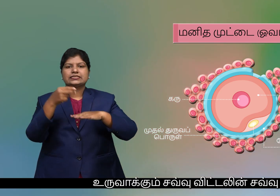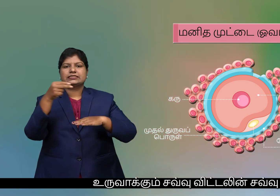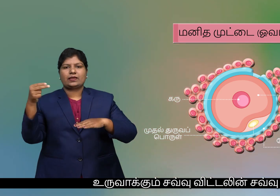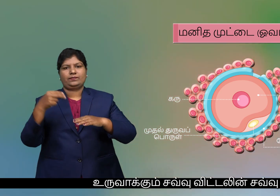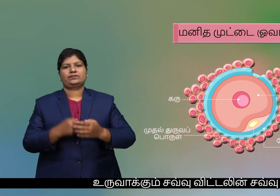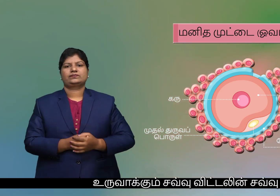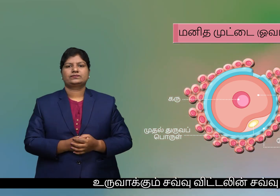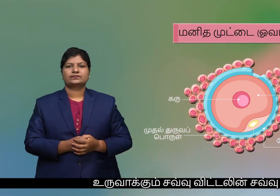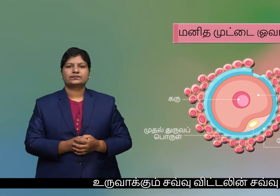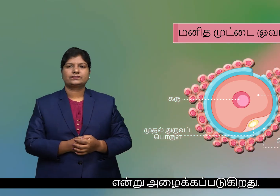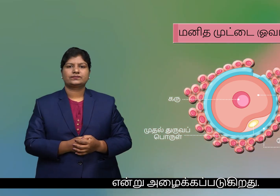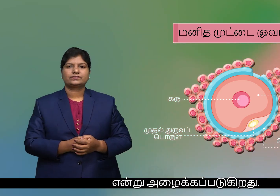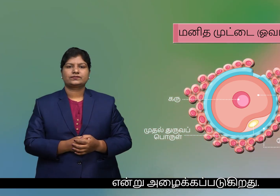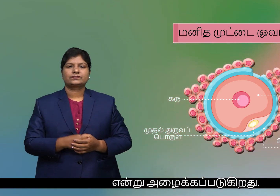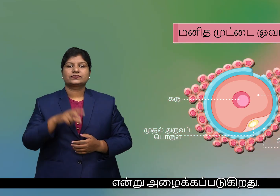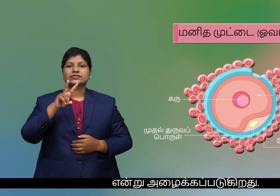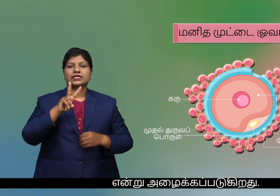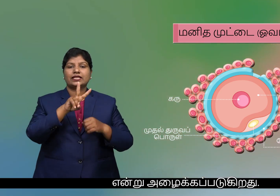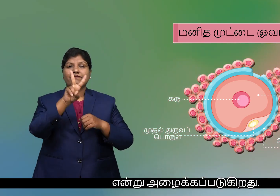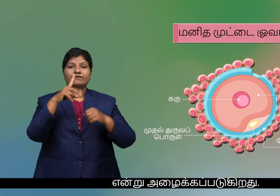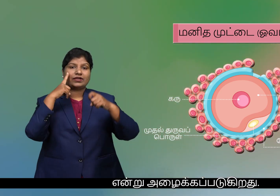உருவாக்கும் சவ்வு விட்டலின் சவ்வு என்று